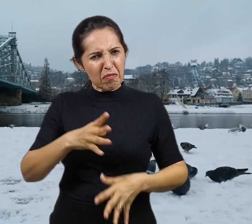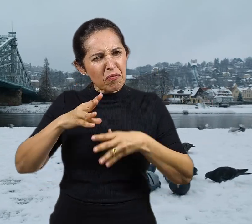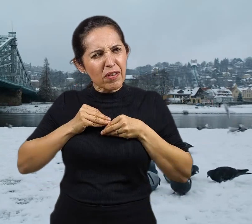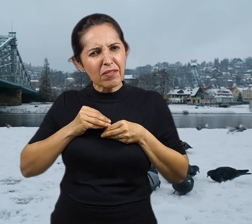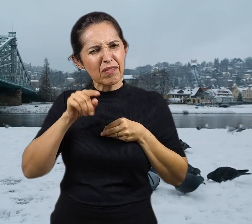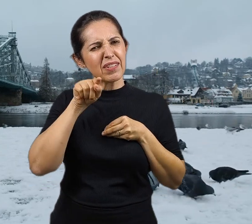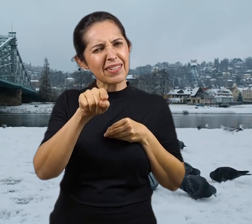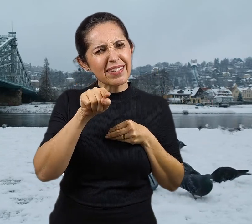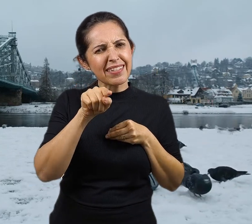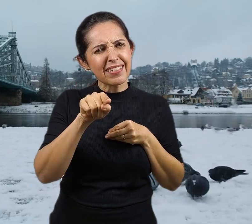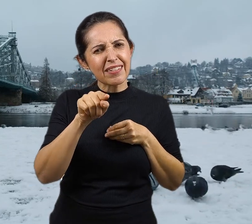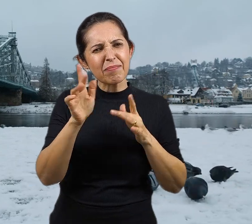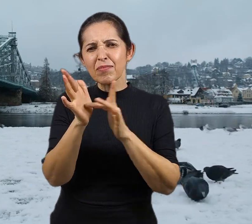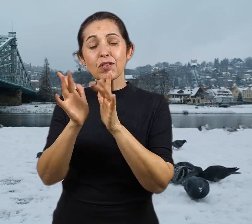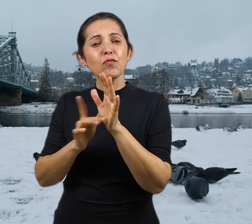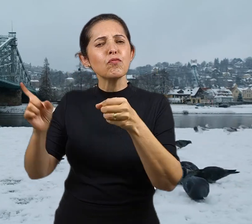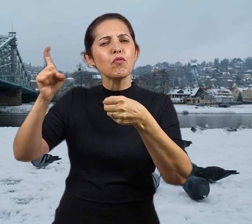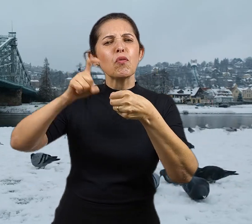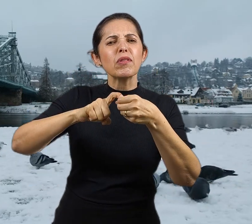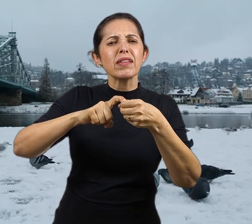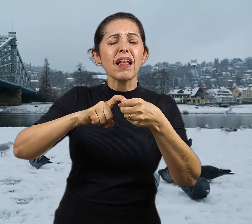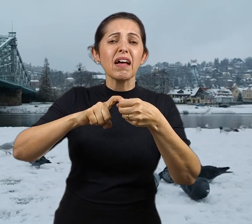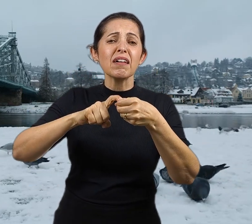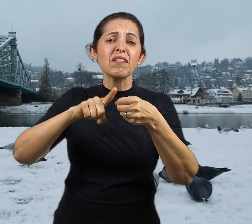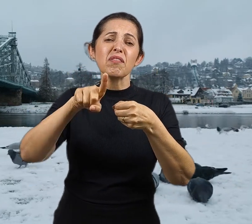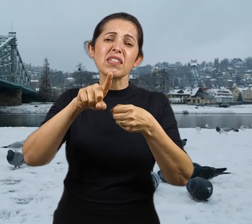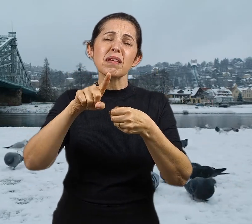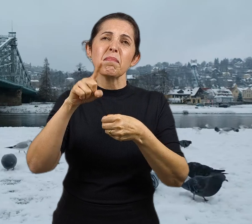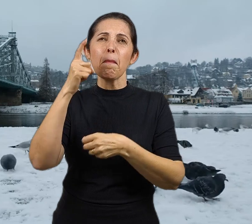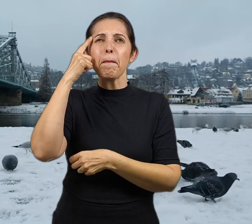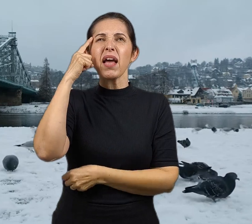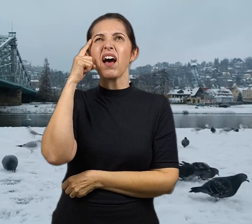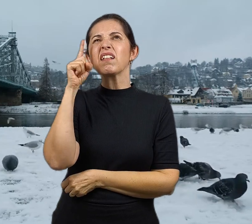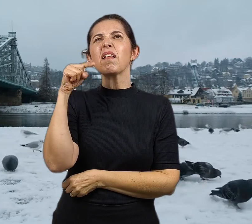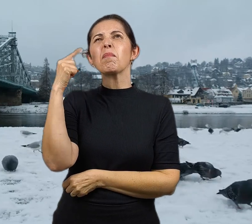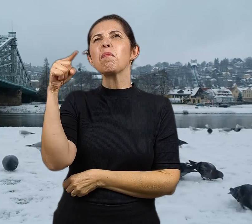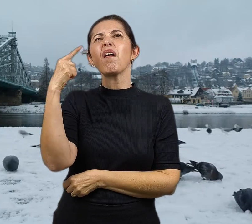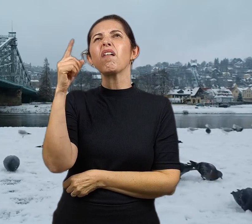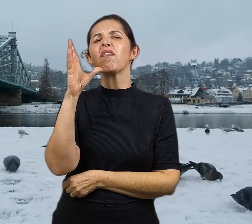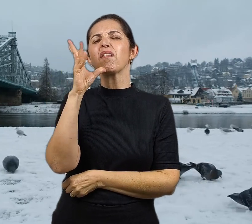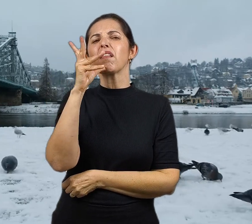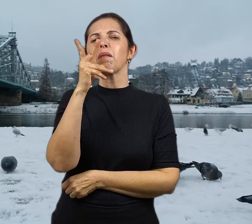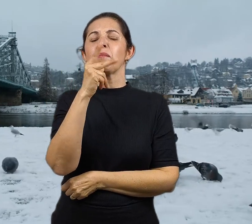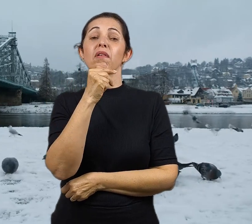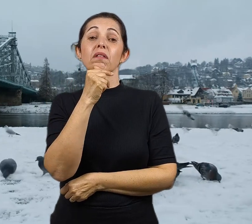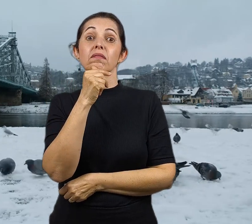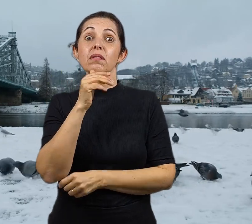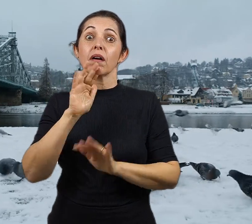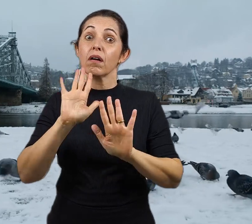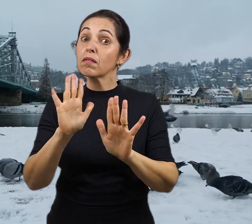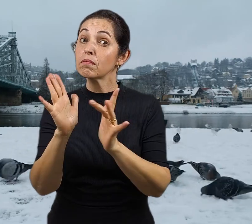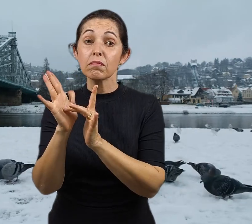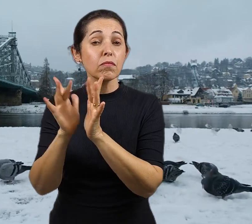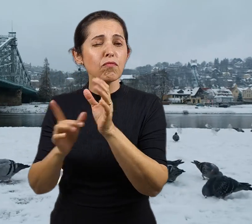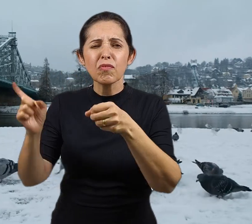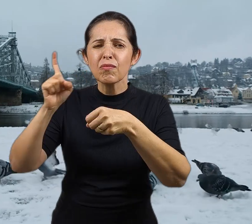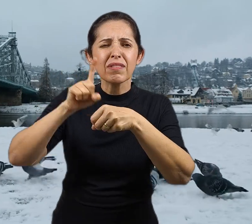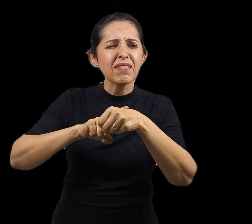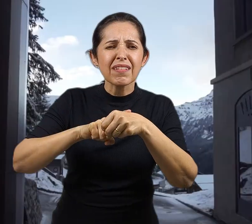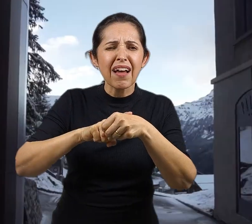muito distante para você? Não. Ele pode voltar a qualquer momento. Esse fim de semana nós estávamos num seminário em